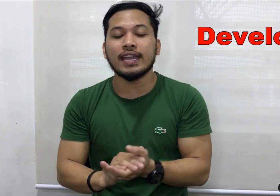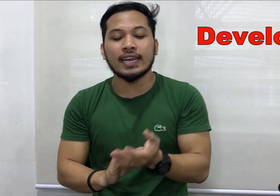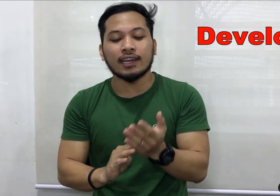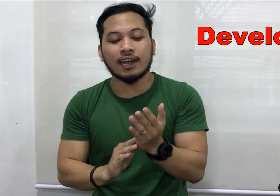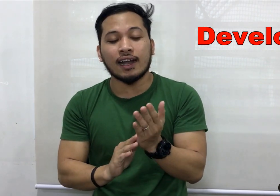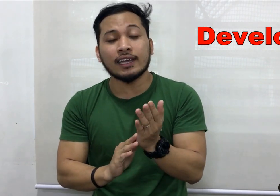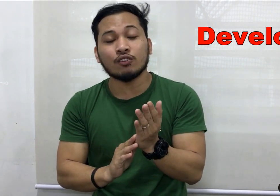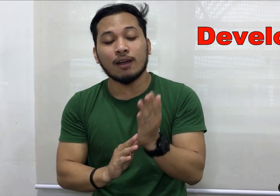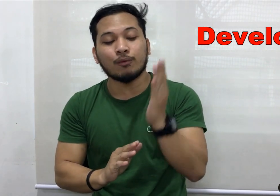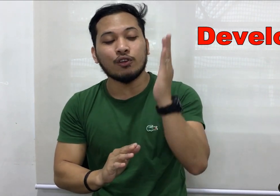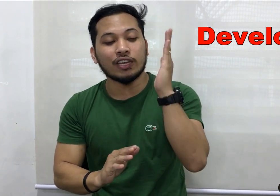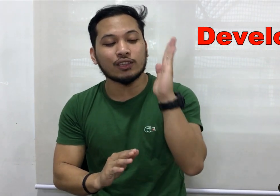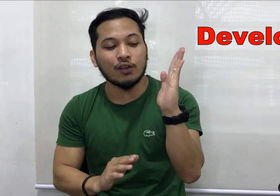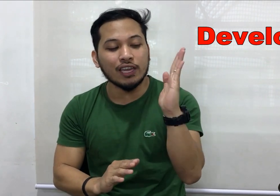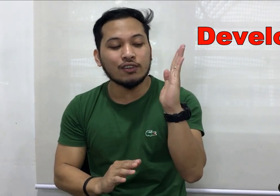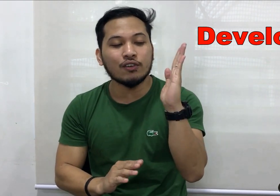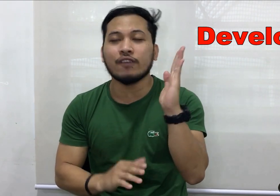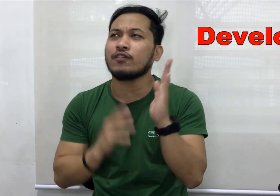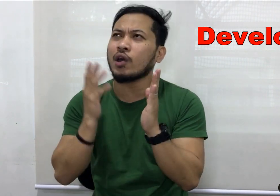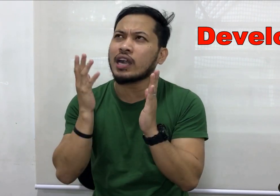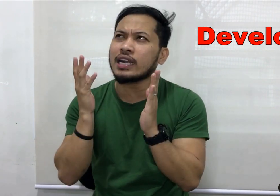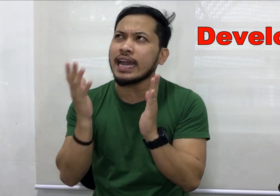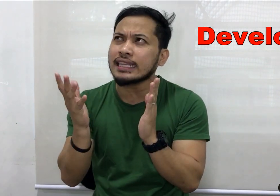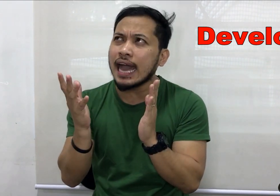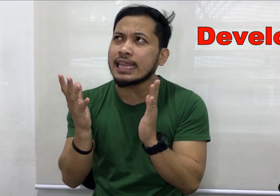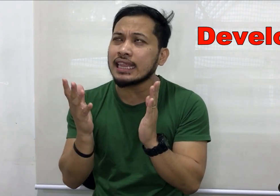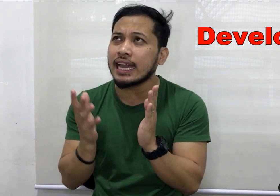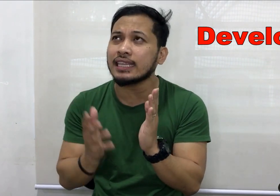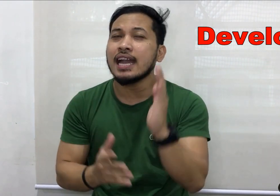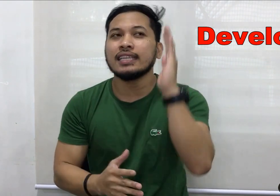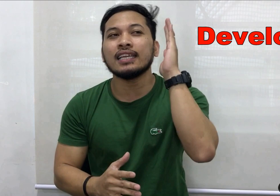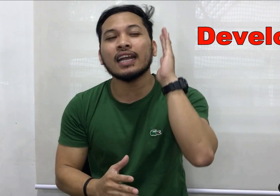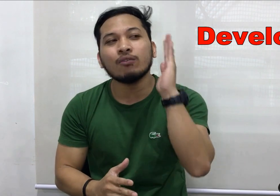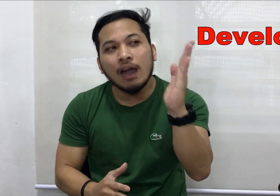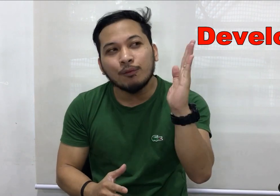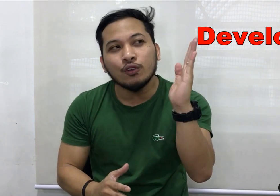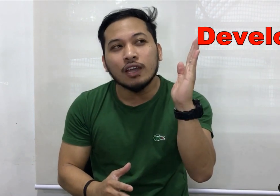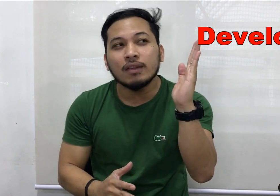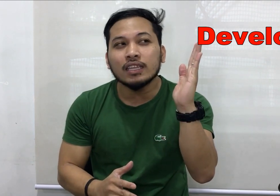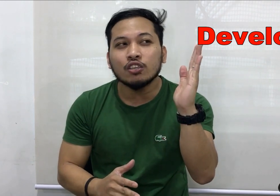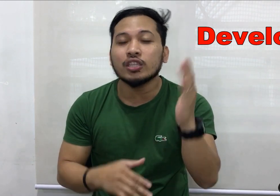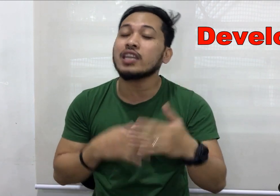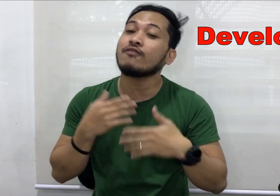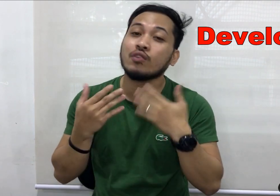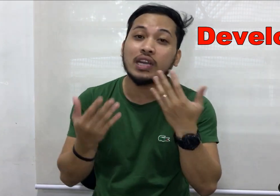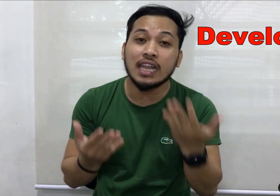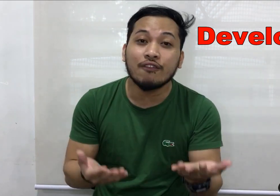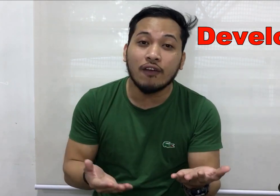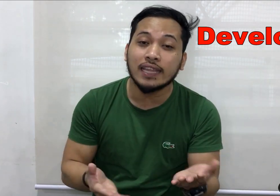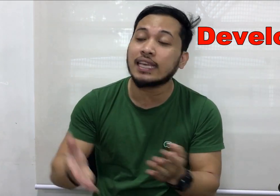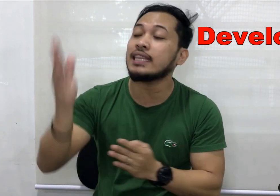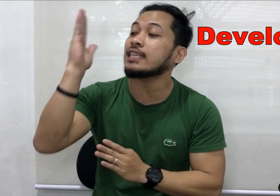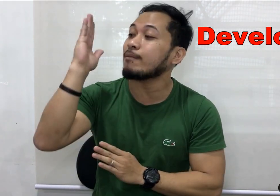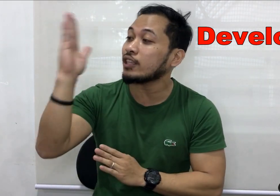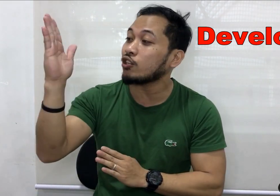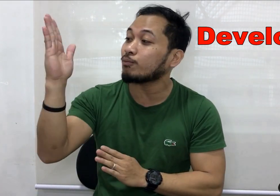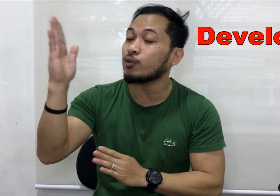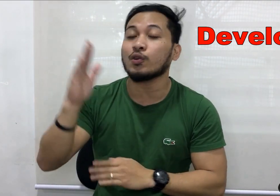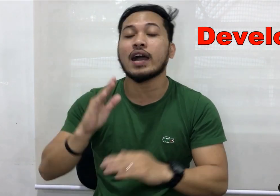Okay, ganito lang po yun. Ito inyo, if you are right-handed, then kaliwa po yung gamitin nyo. Then if you are left-handed, then gamitin nyo po yung